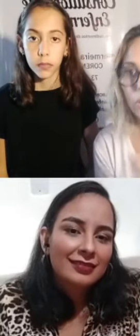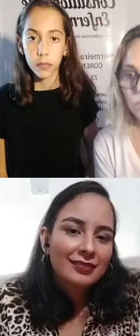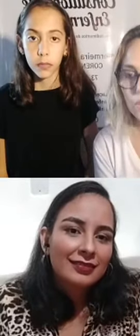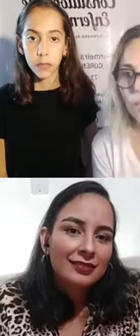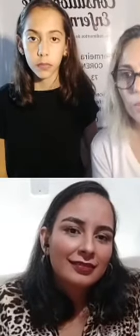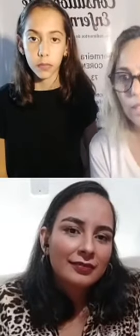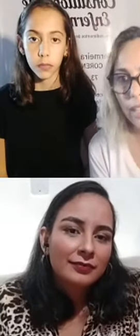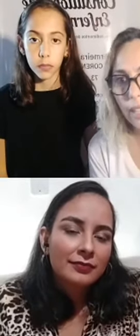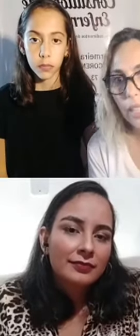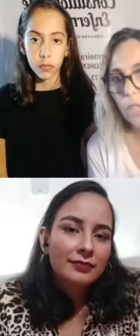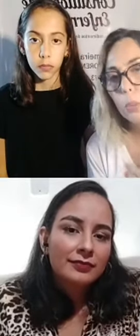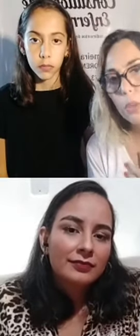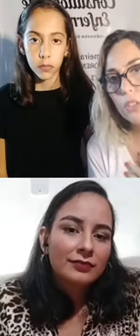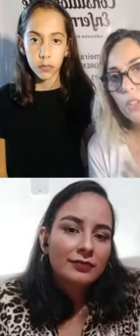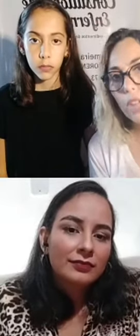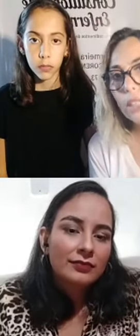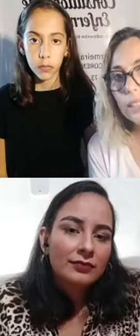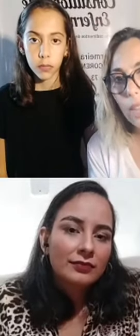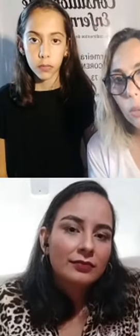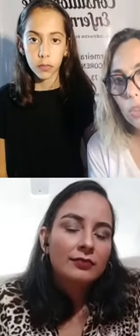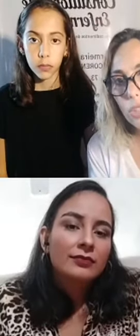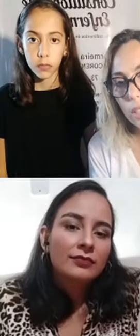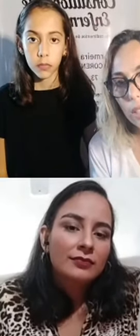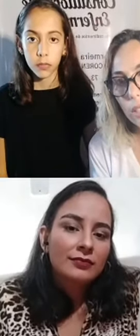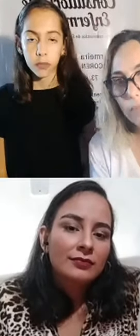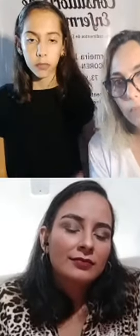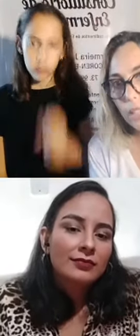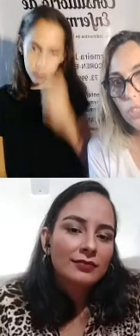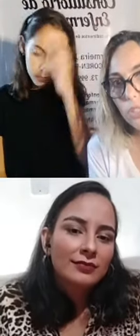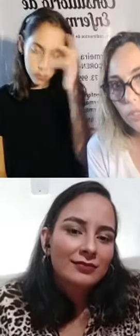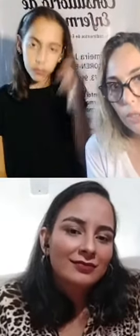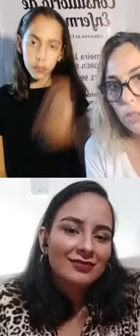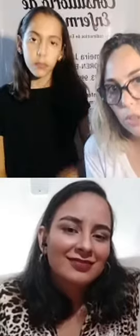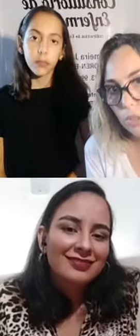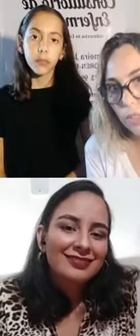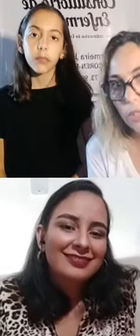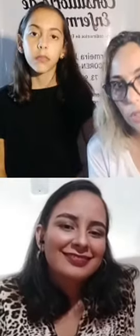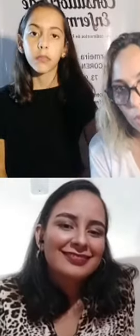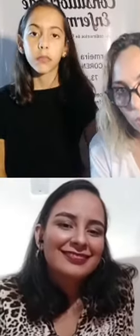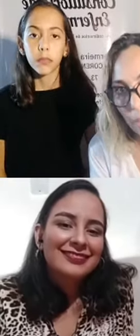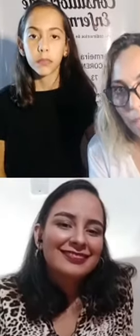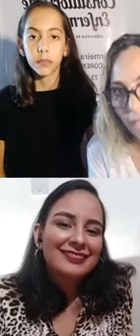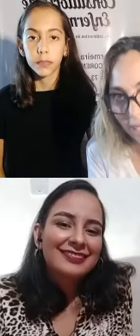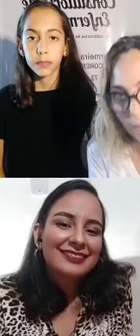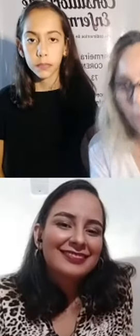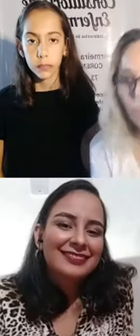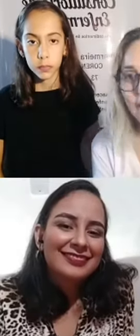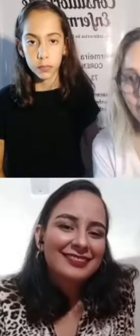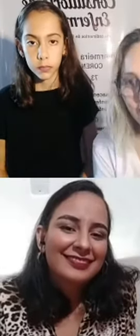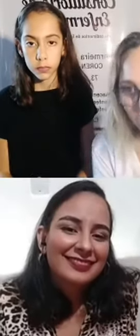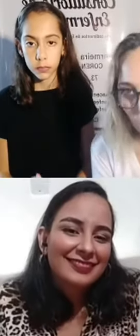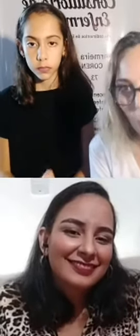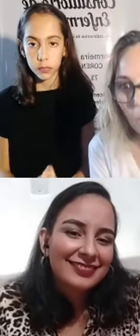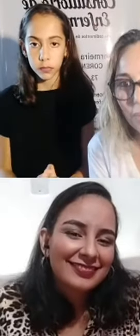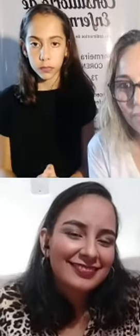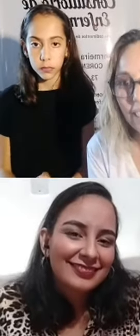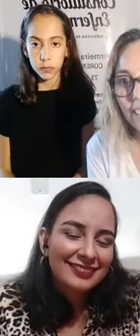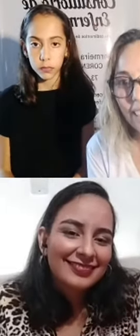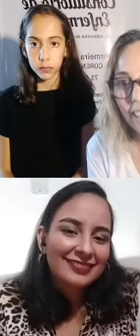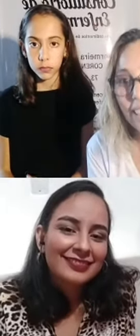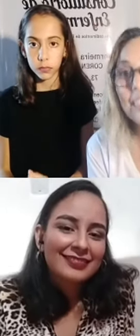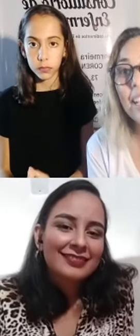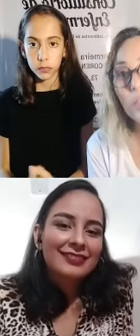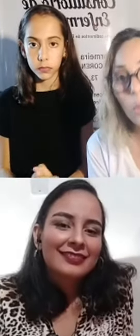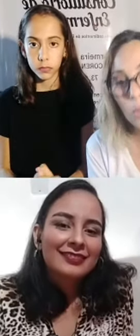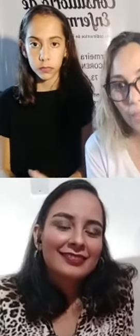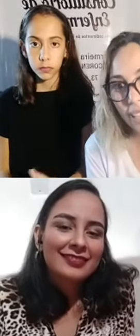que nós fizemos, né? Do profissional da saúde que deixa de viver os seus filhos, os seus familiares para cuidar do outro, né?